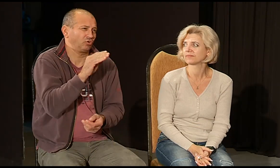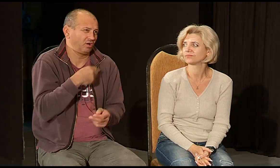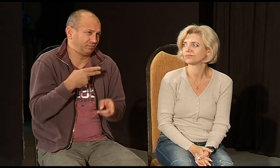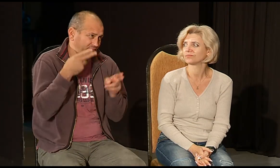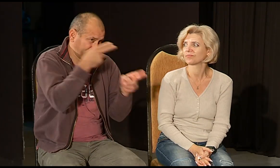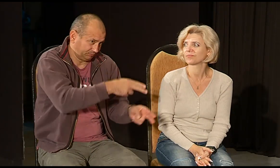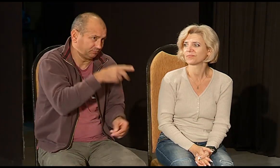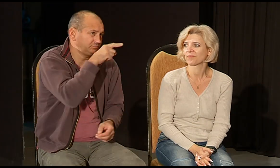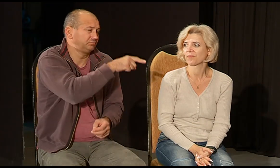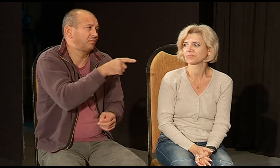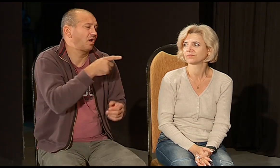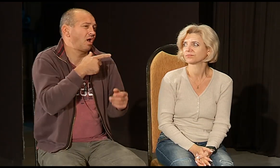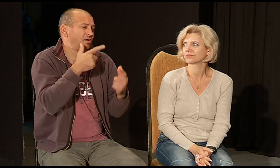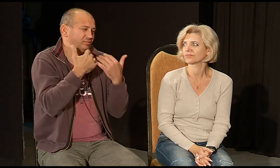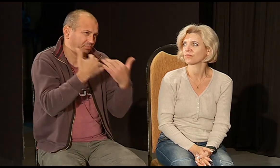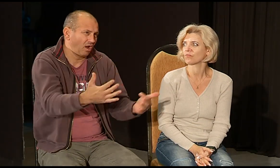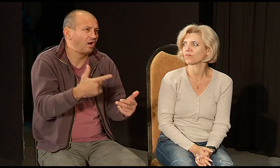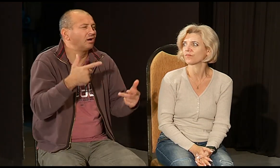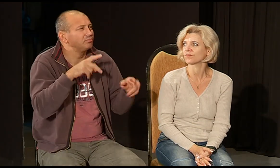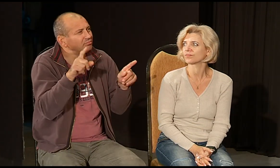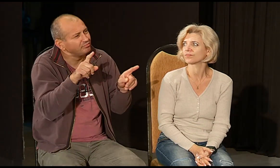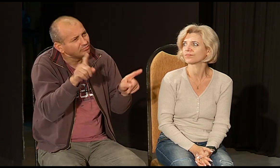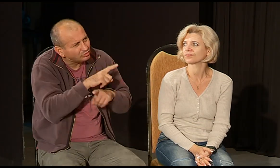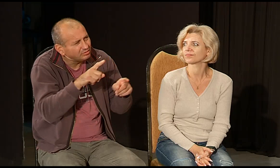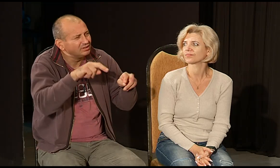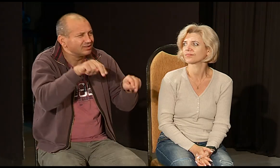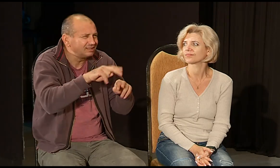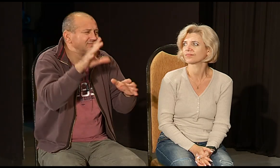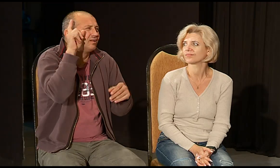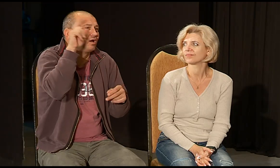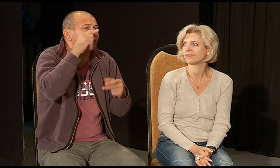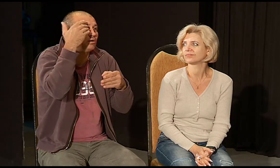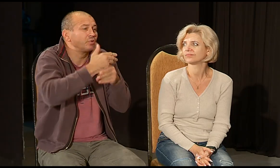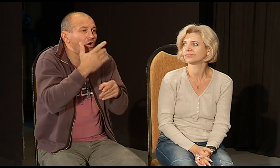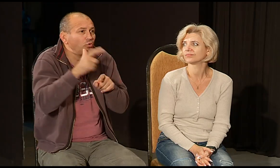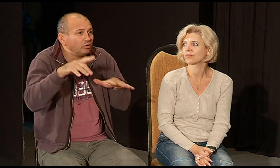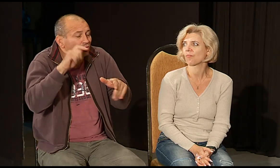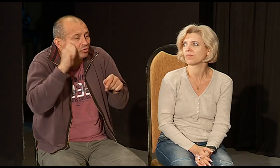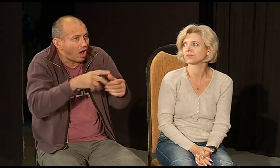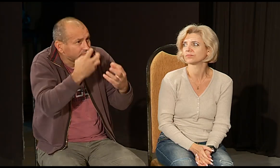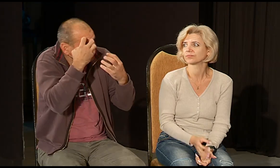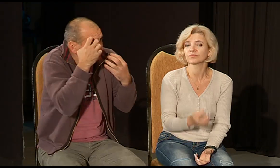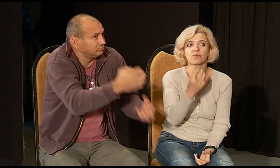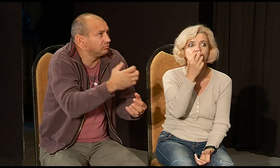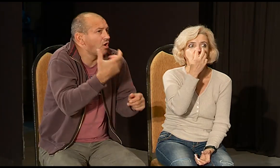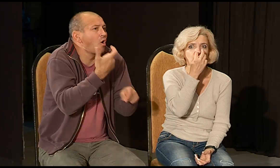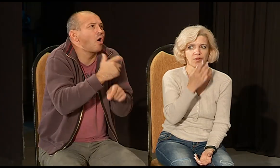În Jitomir, sală era arhiprină, muzică, scenete, dar anume la clovni, toată